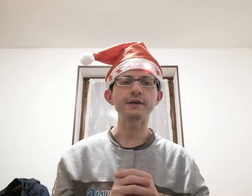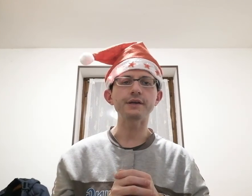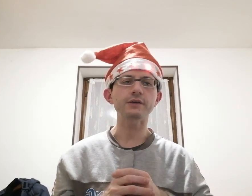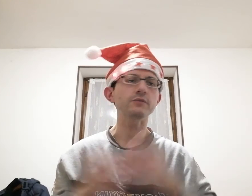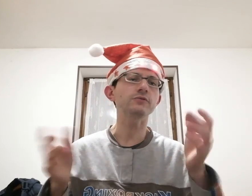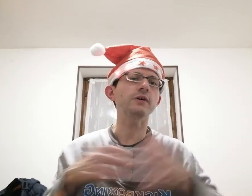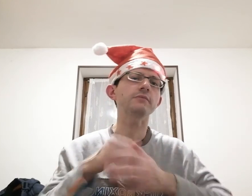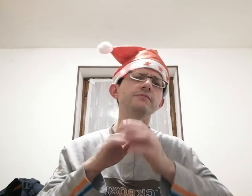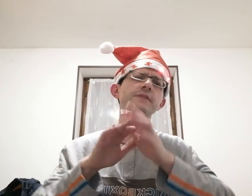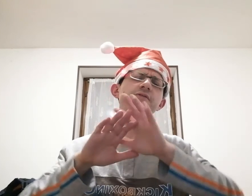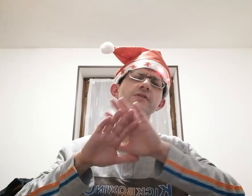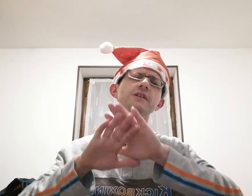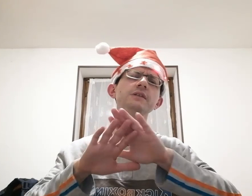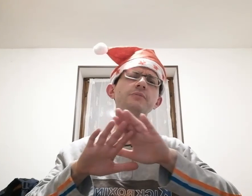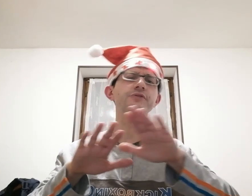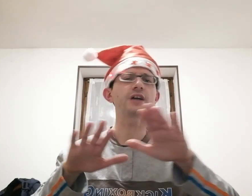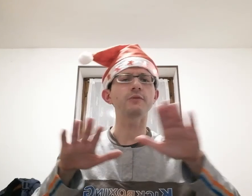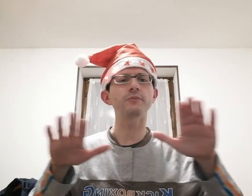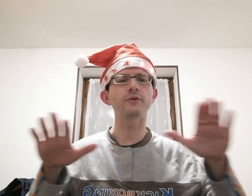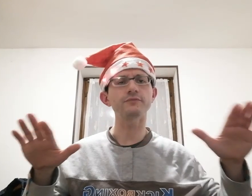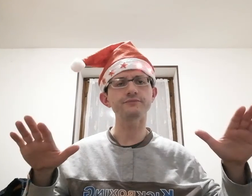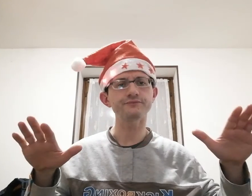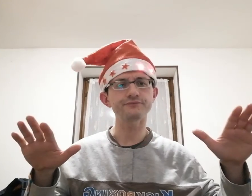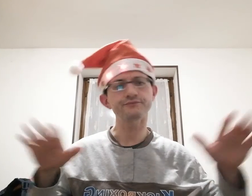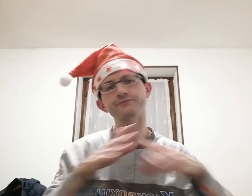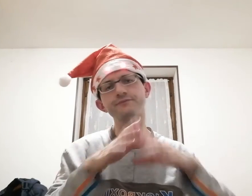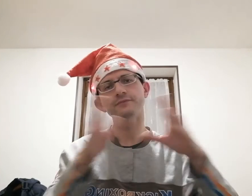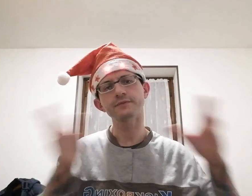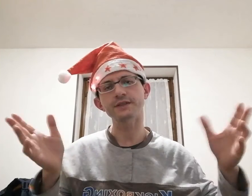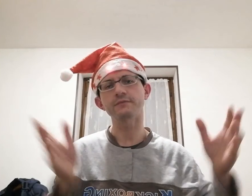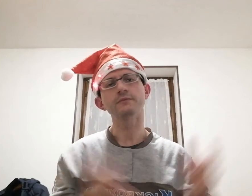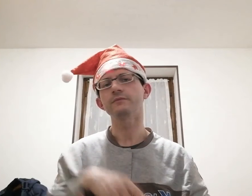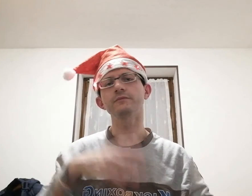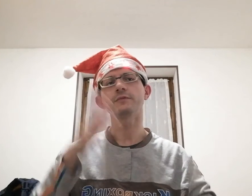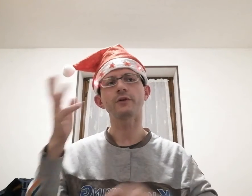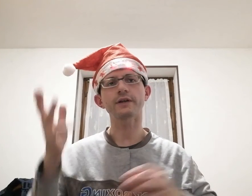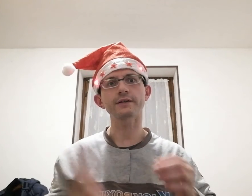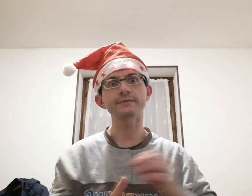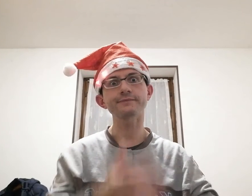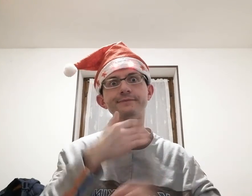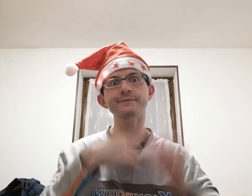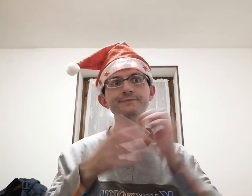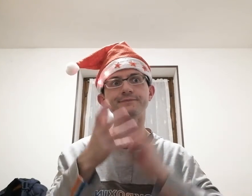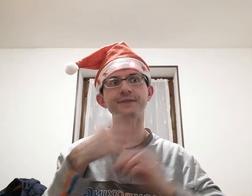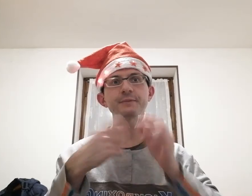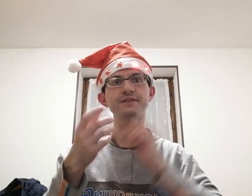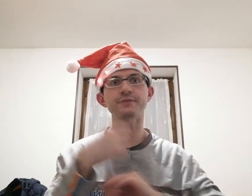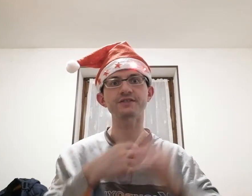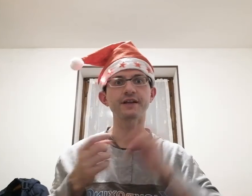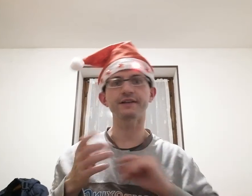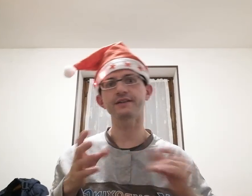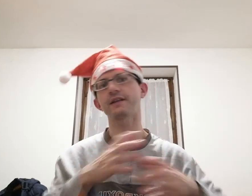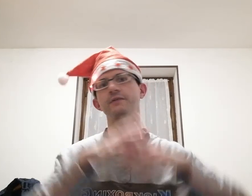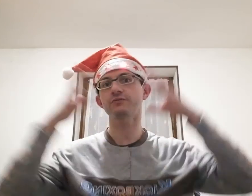e comunque adesso riposiamo un po', sì, non che nei mesi precedenti mi sono